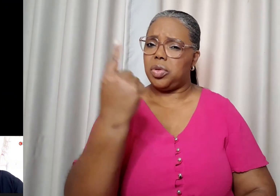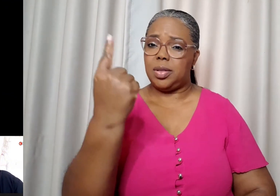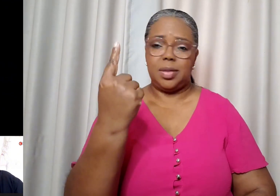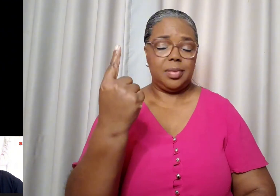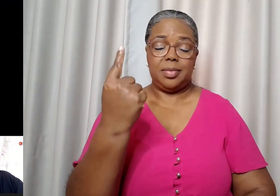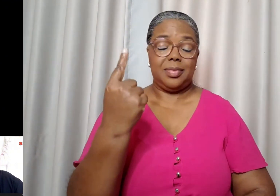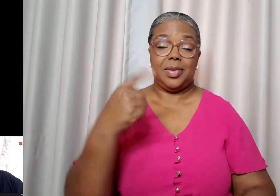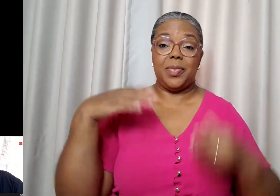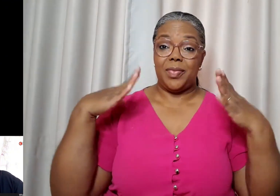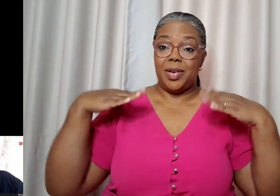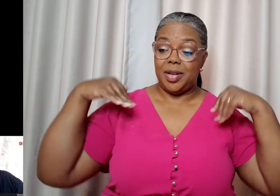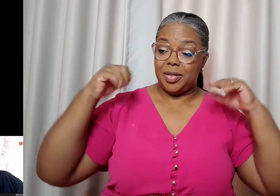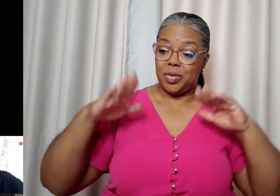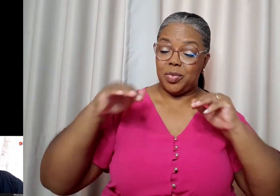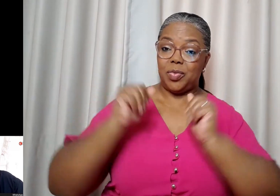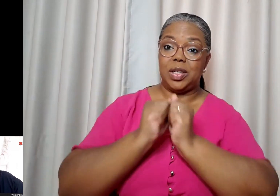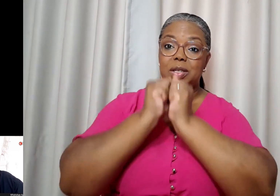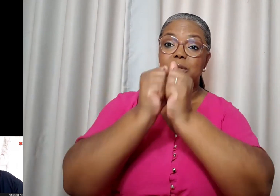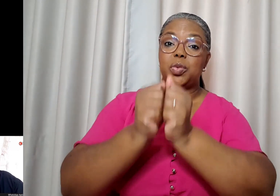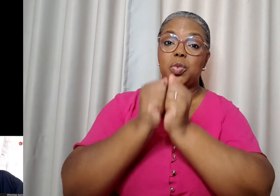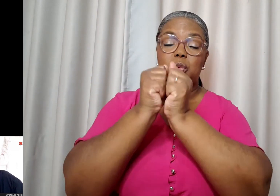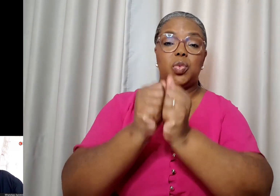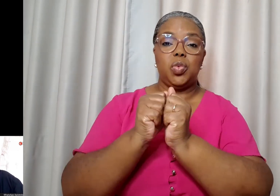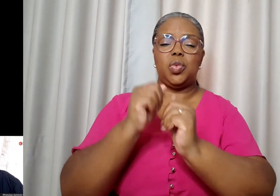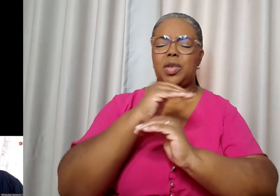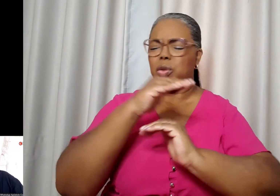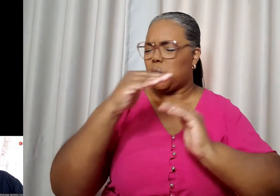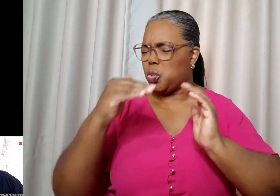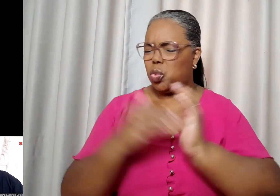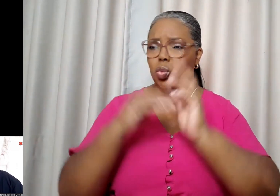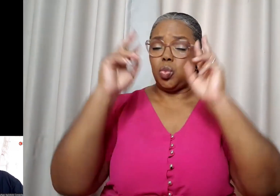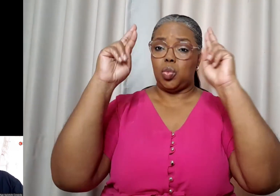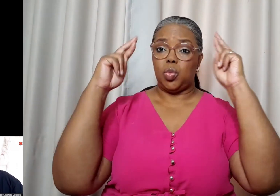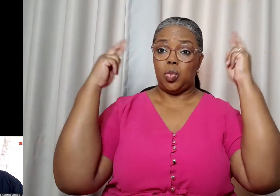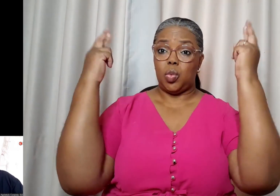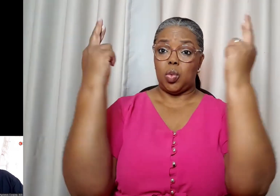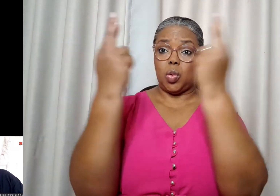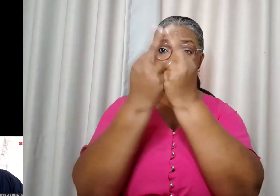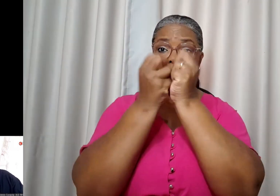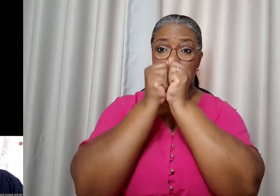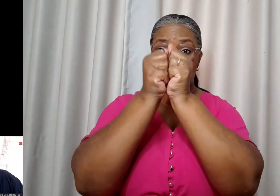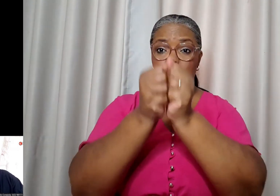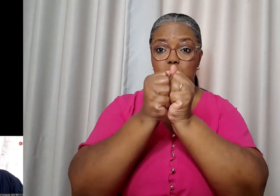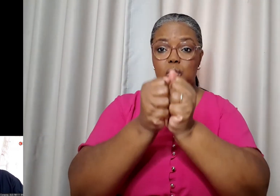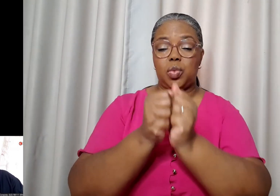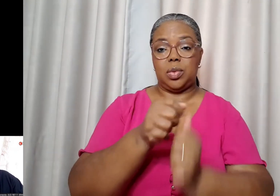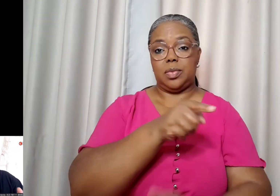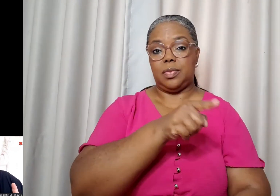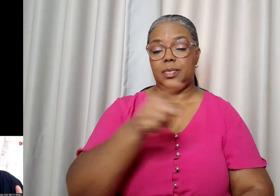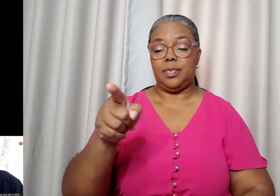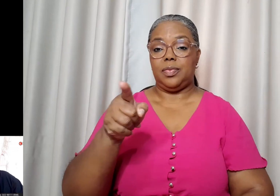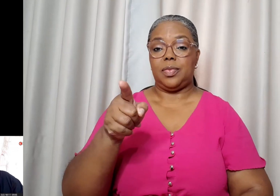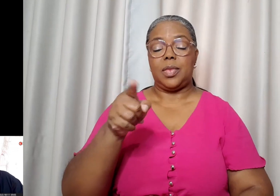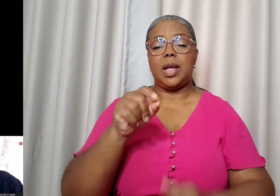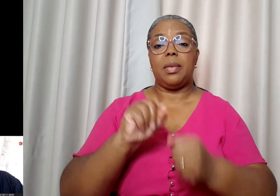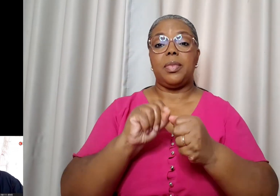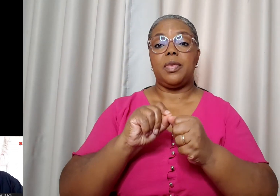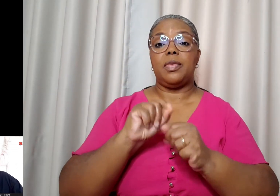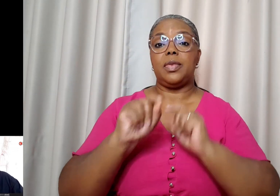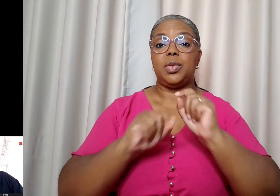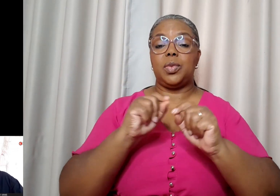você, você vai com todo o reino de Deus para desempenhar o quê? Governo.